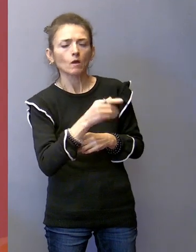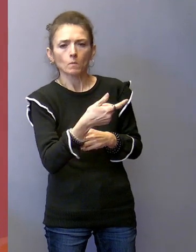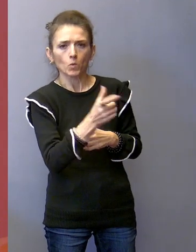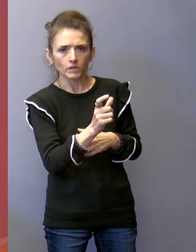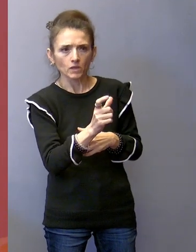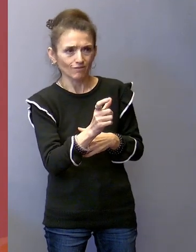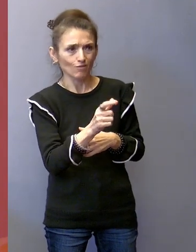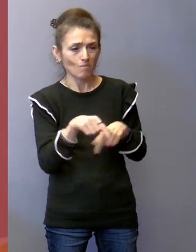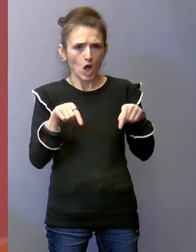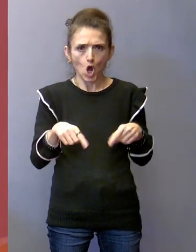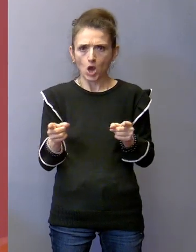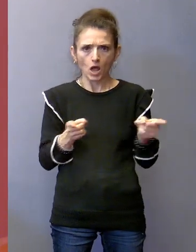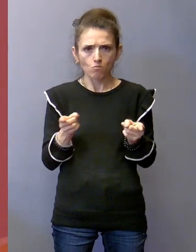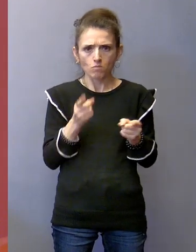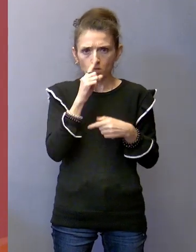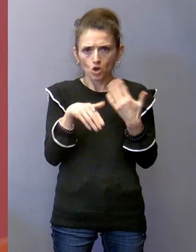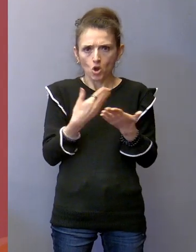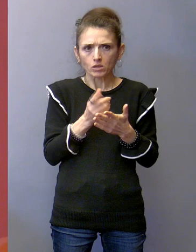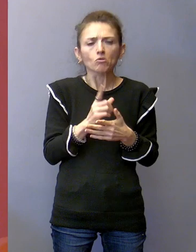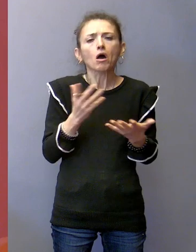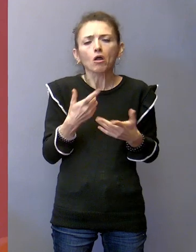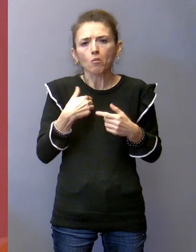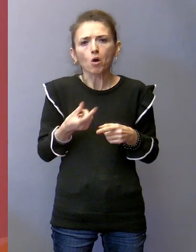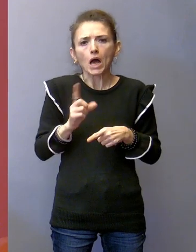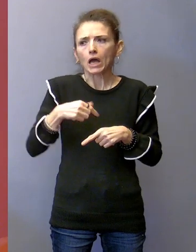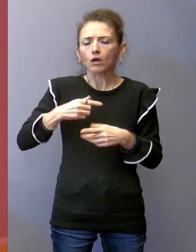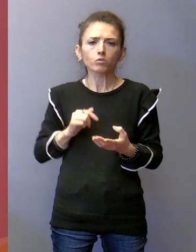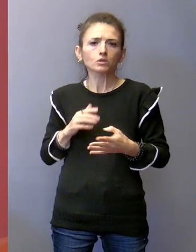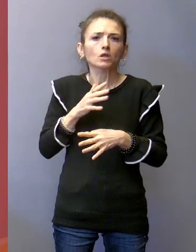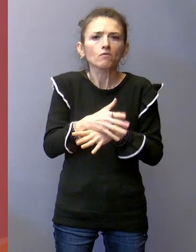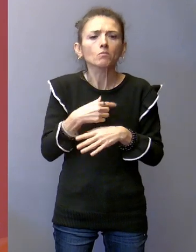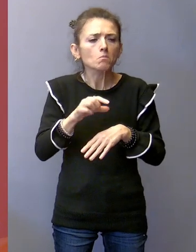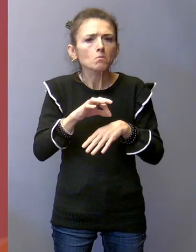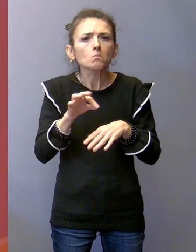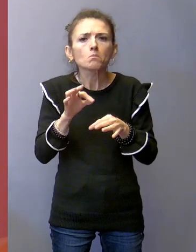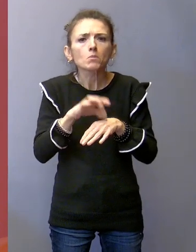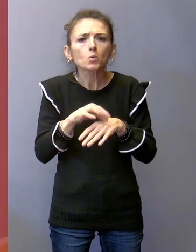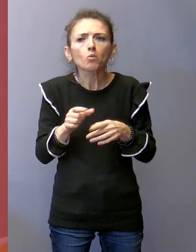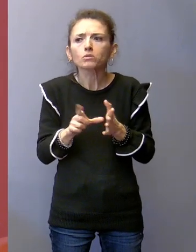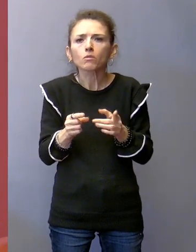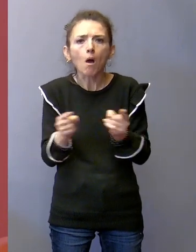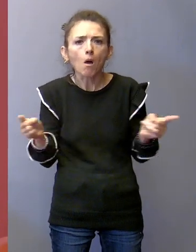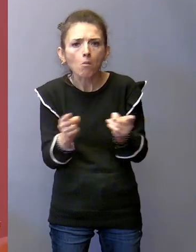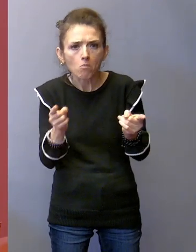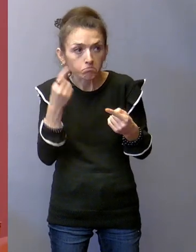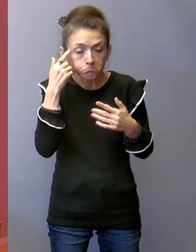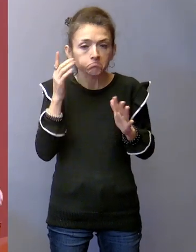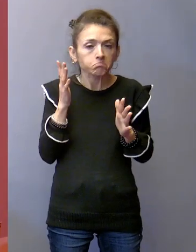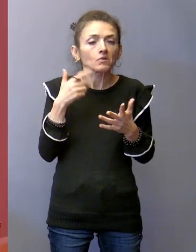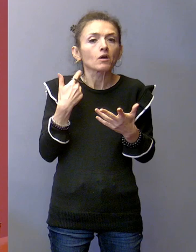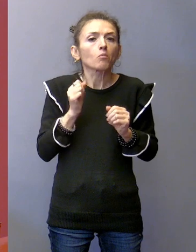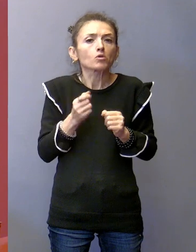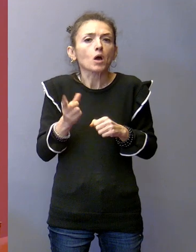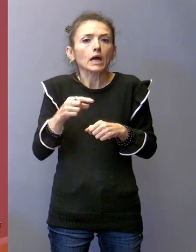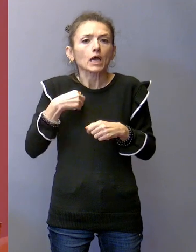fase se no discutiamo Però prendo la parola Anch'io non so per quanti minuti Perché nell'altro A saperlo e discutere sui documenti che si sono presentati Allora